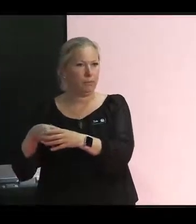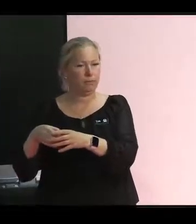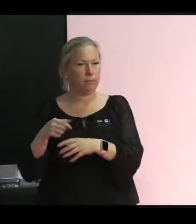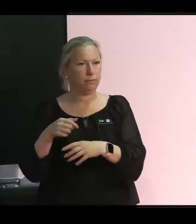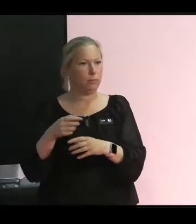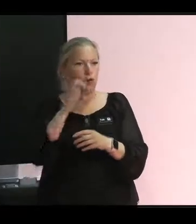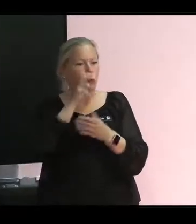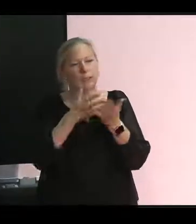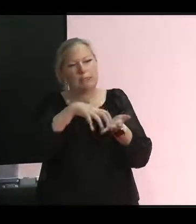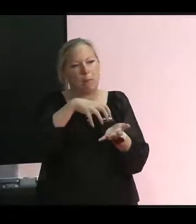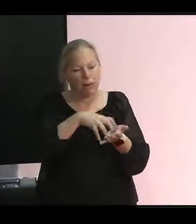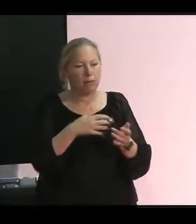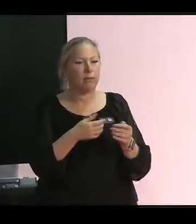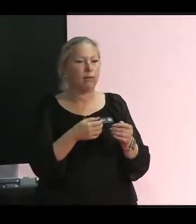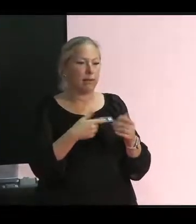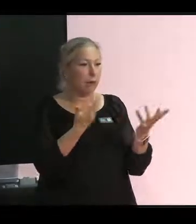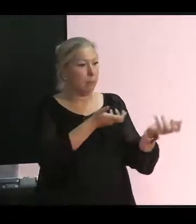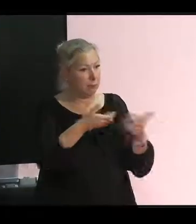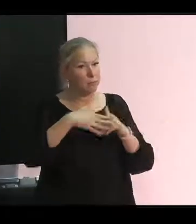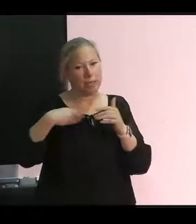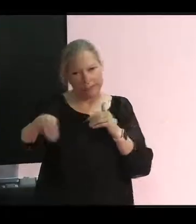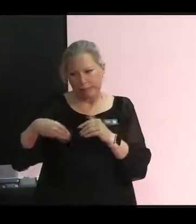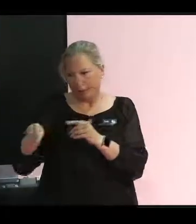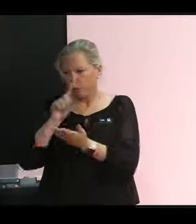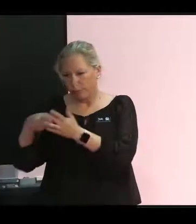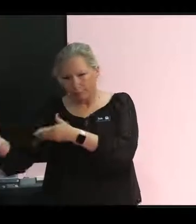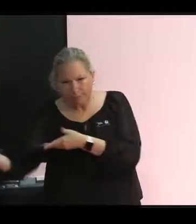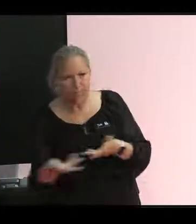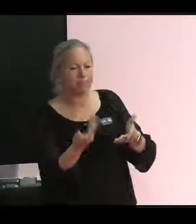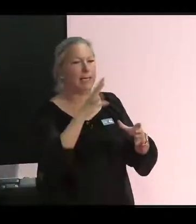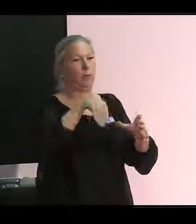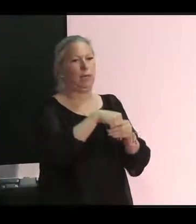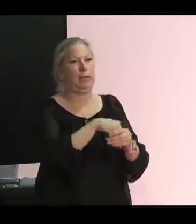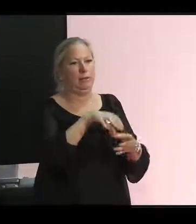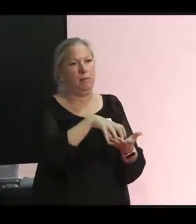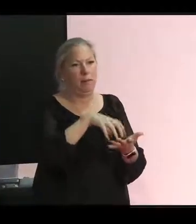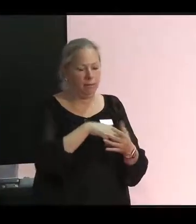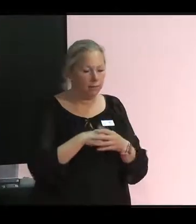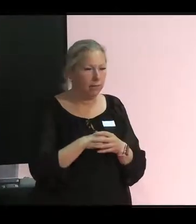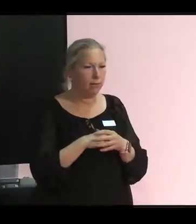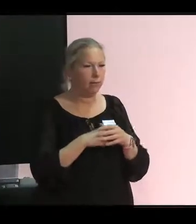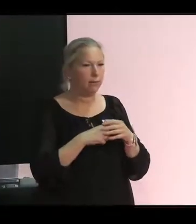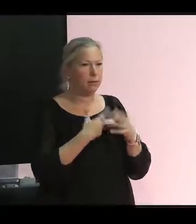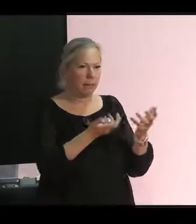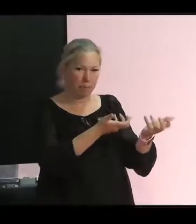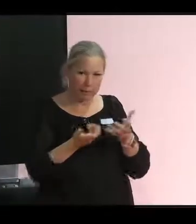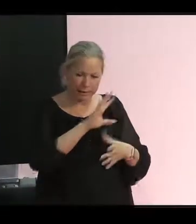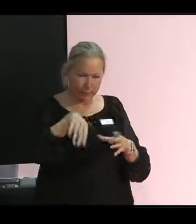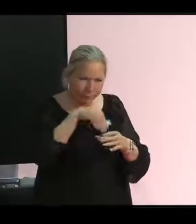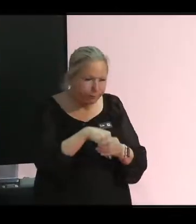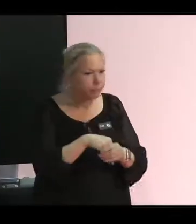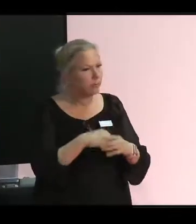vi i bristen på insatser som riktar sig till de här personerna. Vi ser det på bristande inkludering i